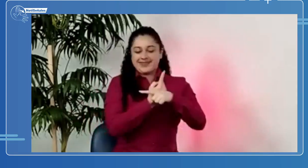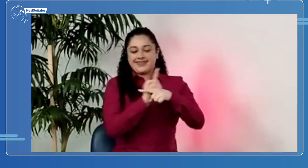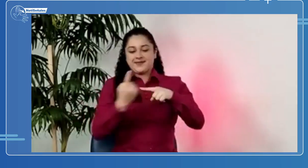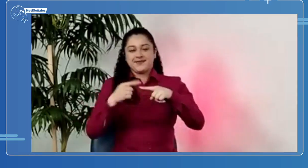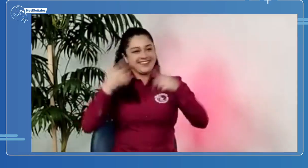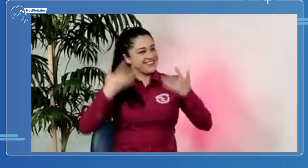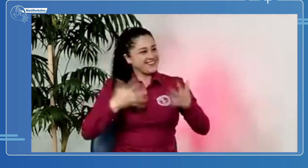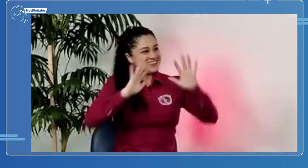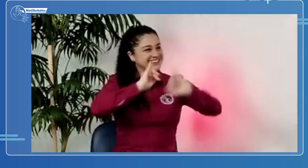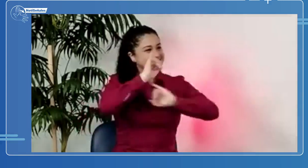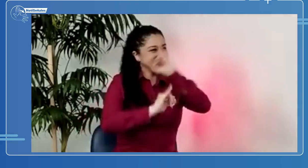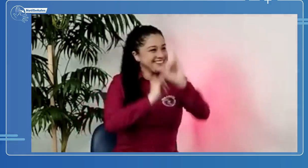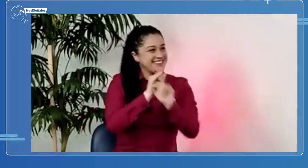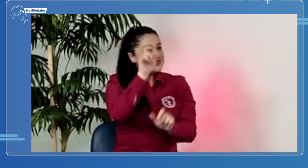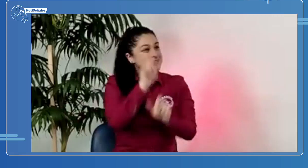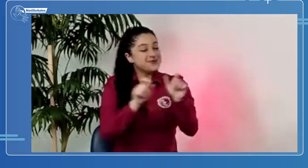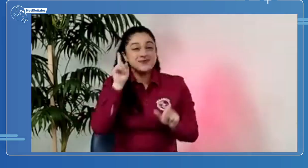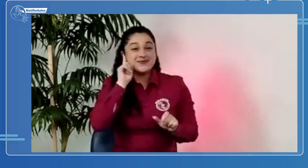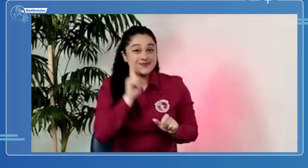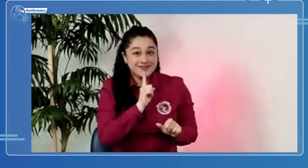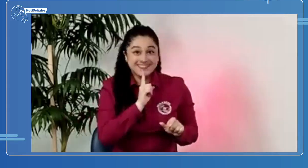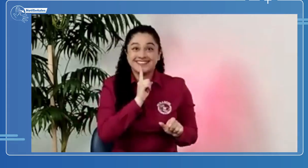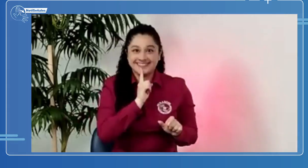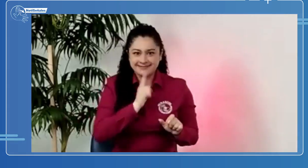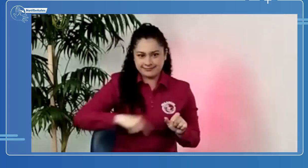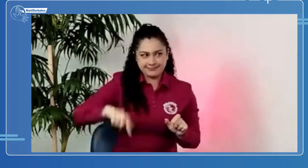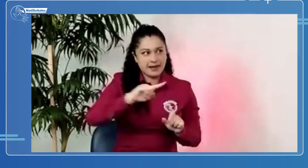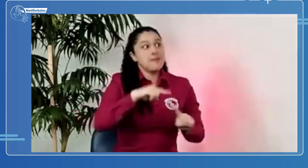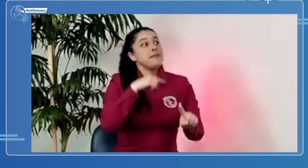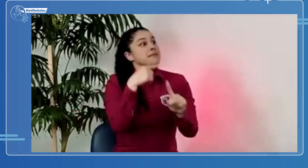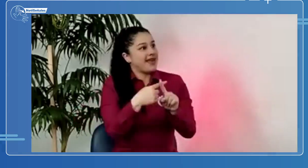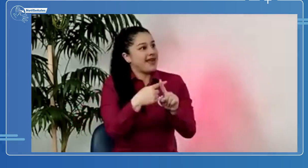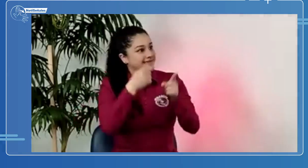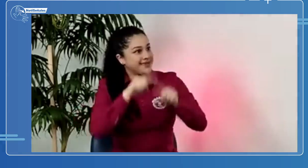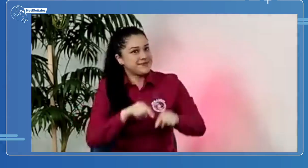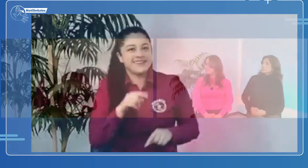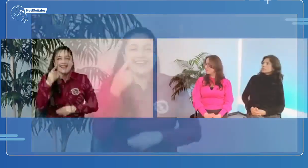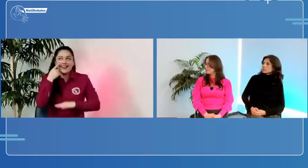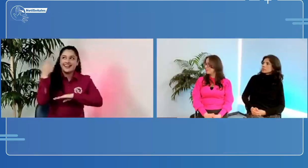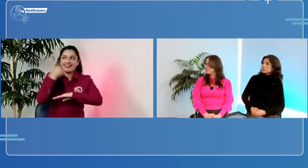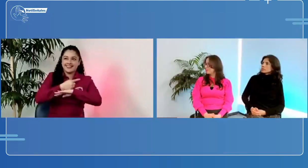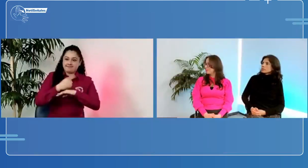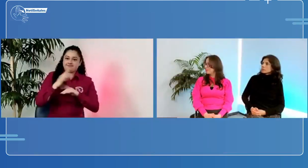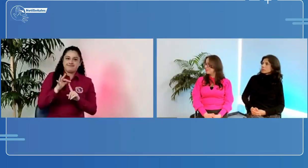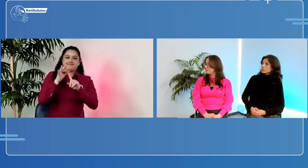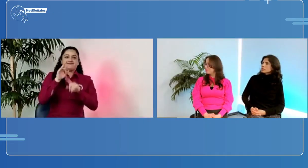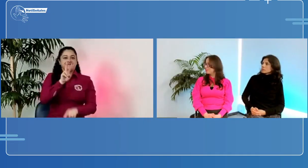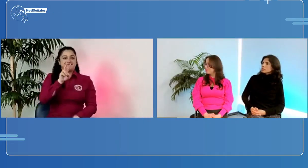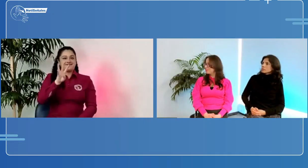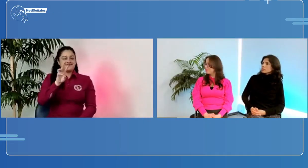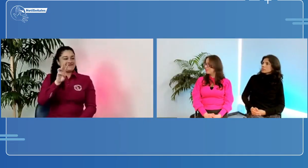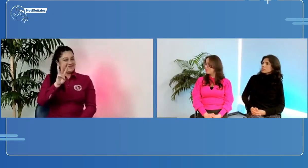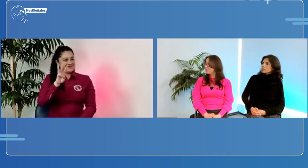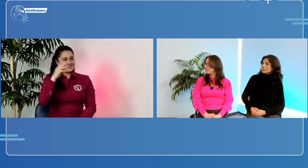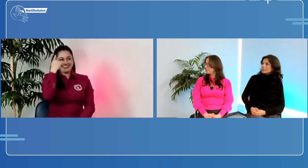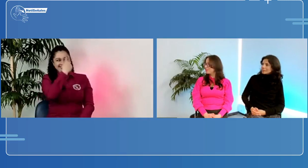explicación. También, pues relacionado a esto, la semana pasada, que fue la Semana Internacional de las Personas Sordas, y el día, el 23